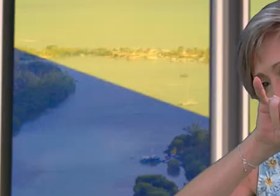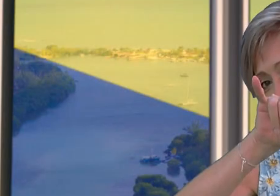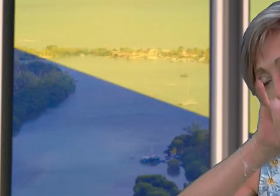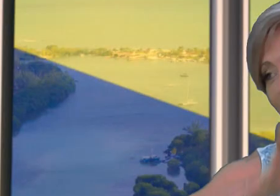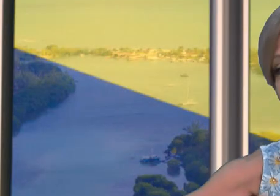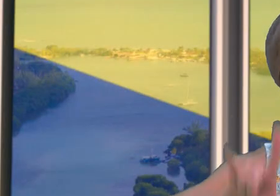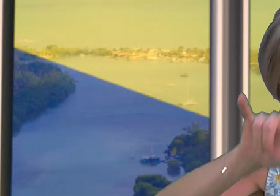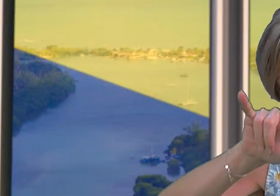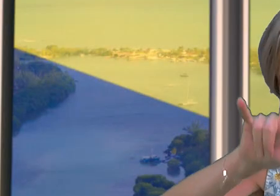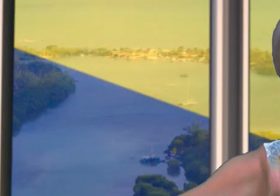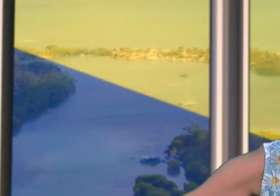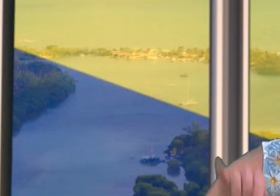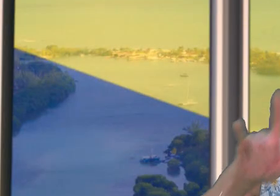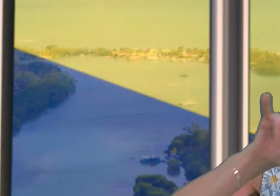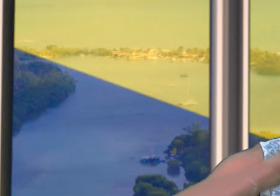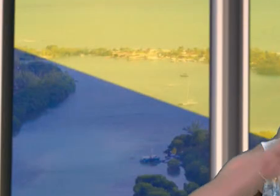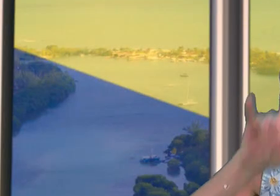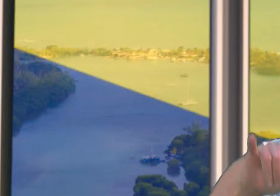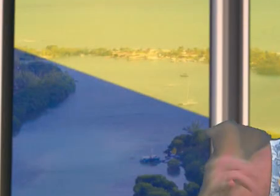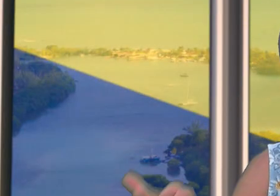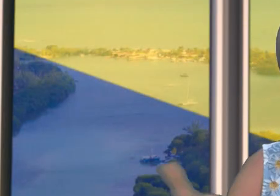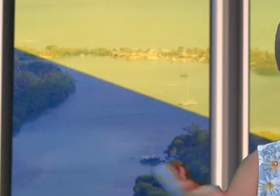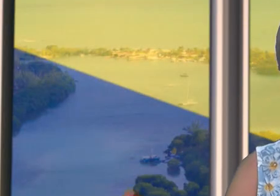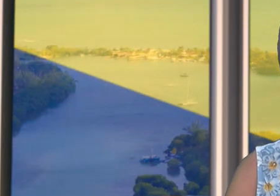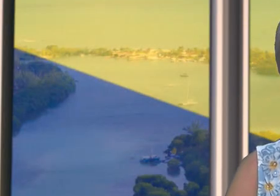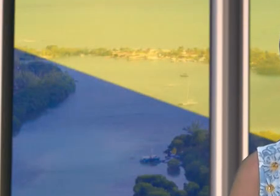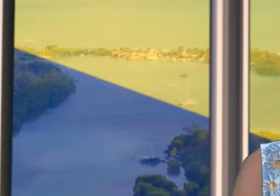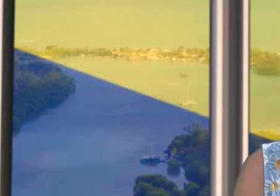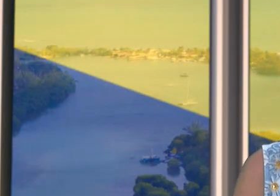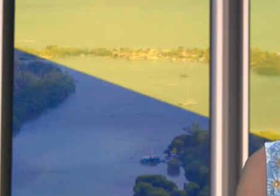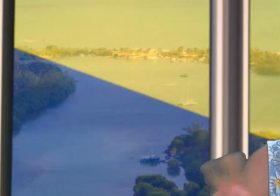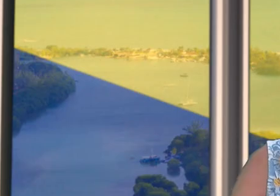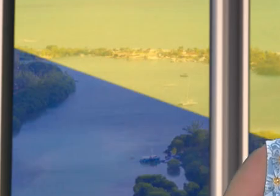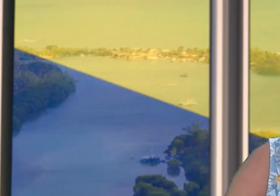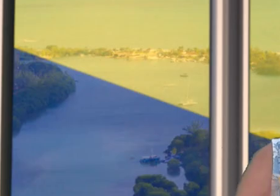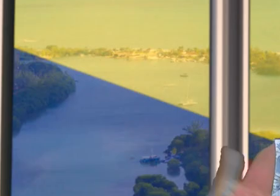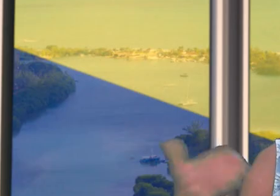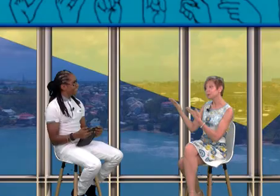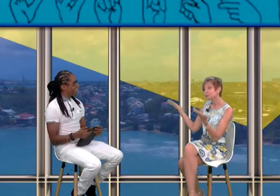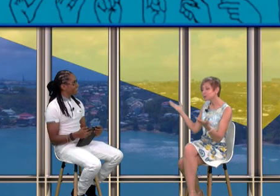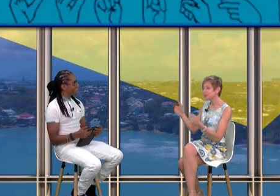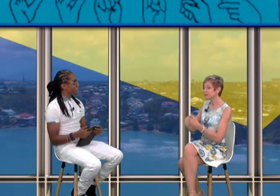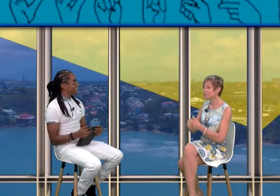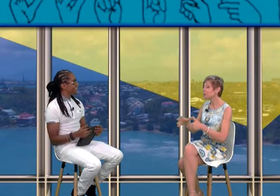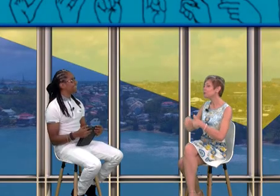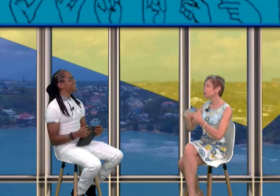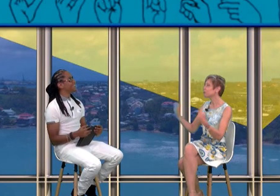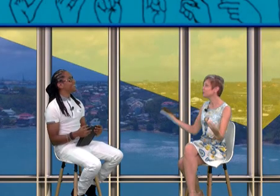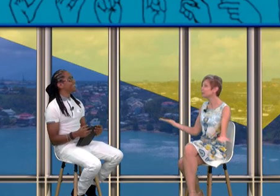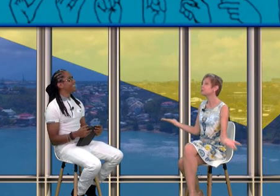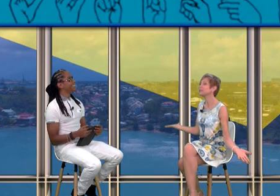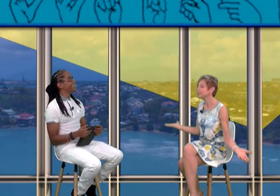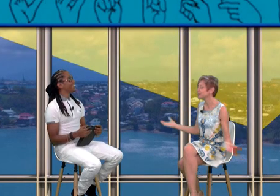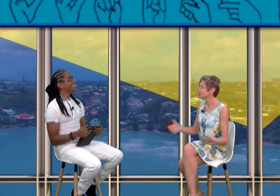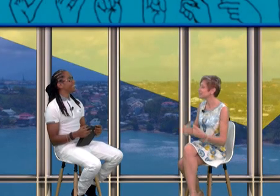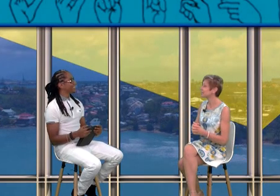? Alors, ce signe-là... D'ailleurs, on le voit dans le film, si je ne trompe pas. Tout à fait. Alors, en plus, ça tombe bien, puisque c'est vraiment le moins qu puisse